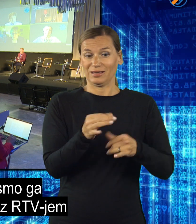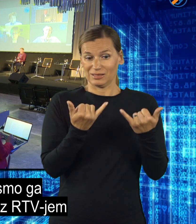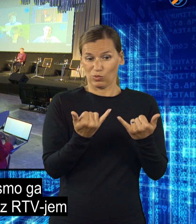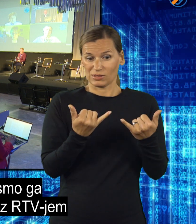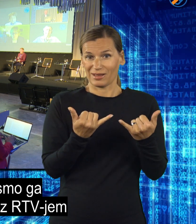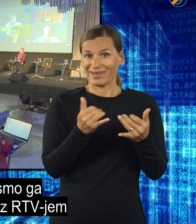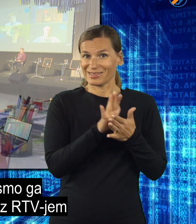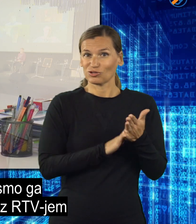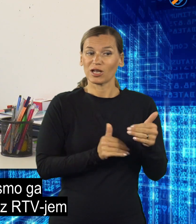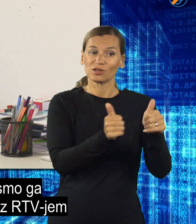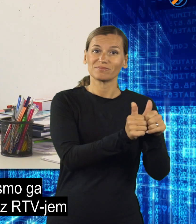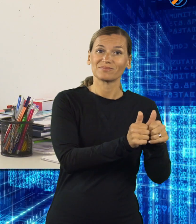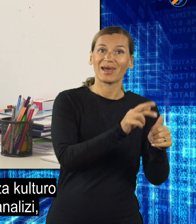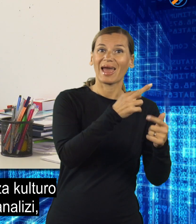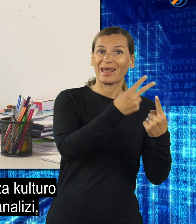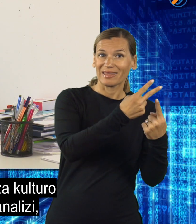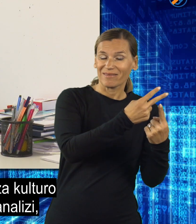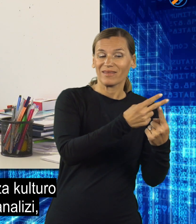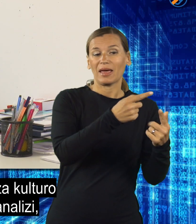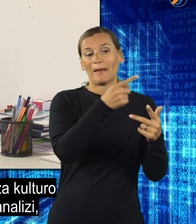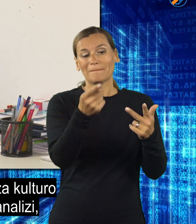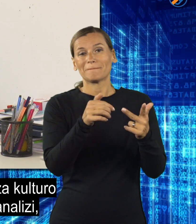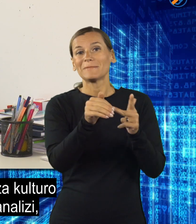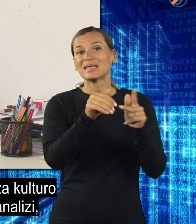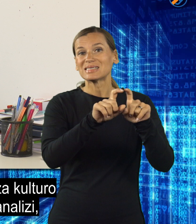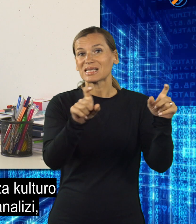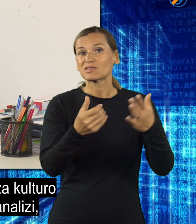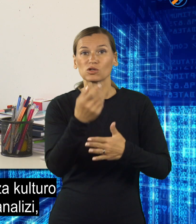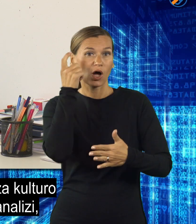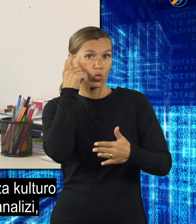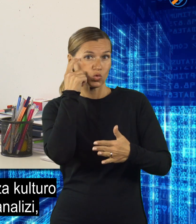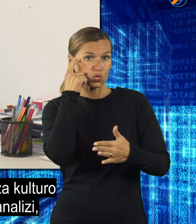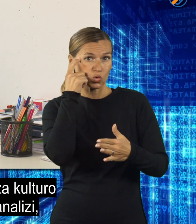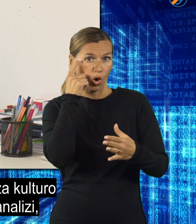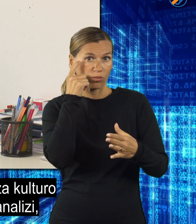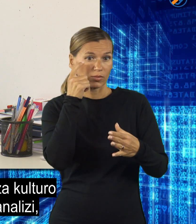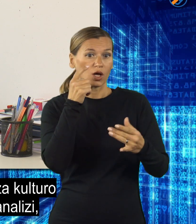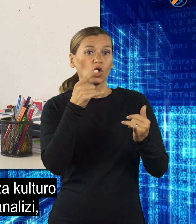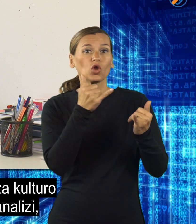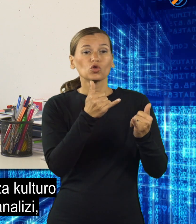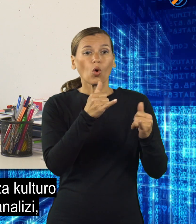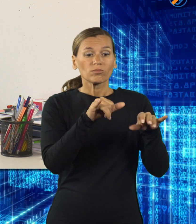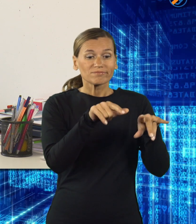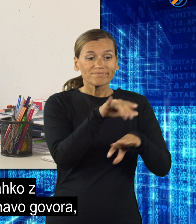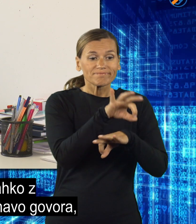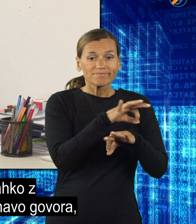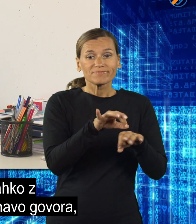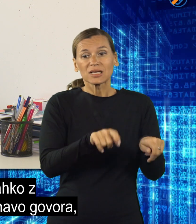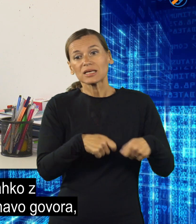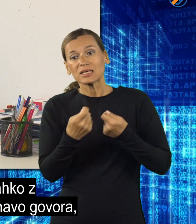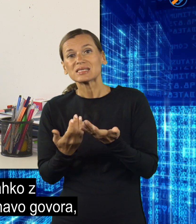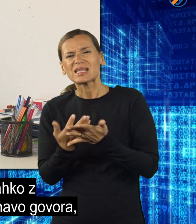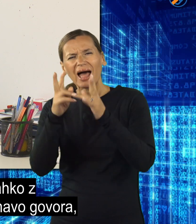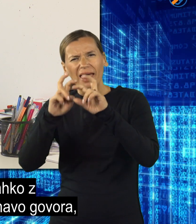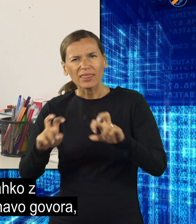zdaj začeli skupaj z RTV-jem in Ministrstvom za kulturo, je namenjen analizi, kako